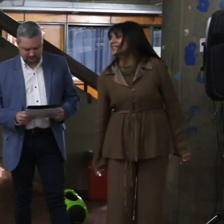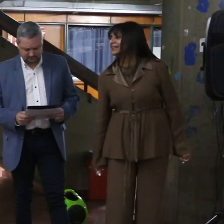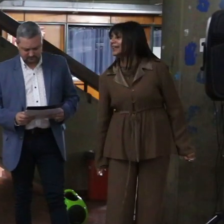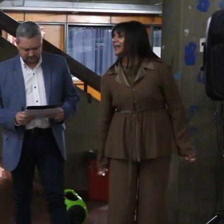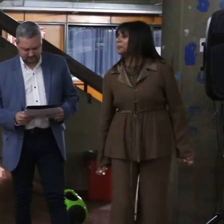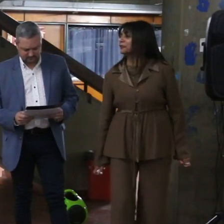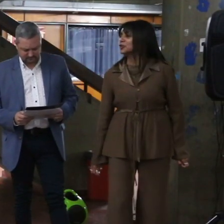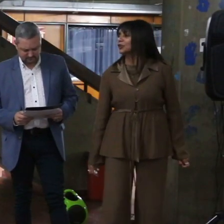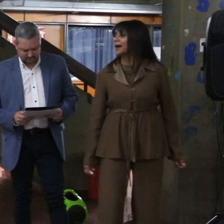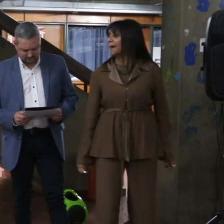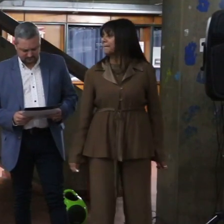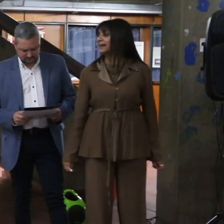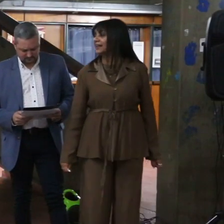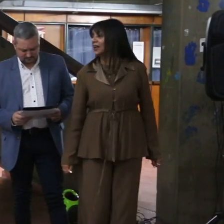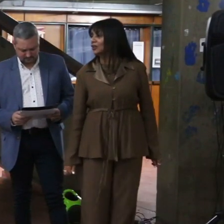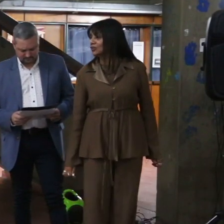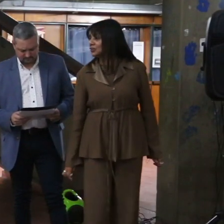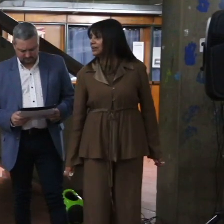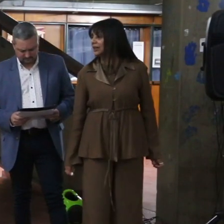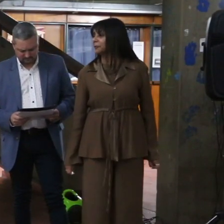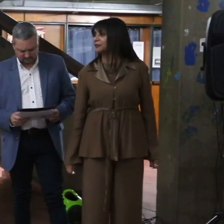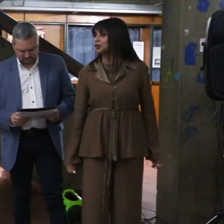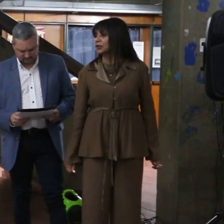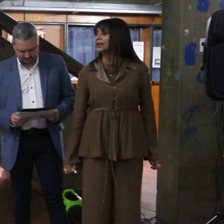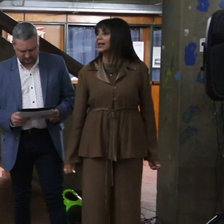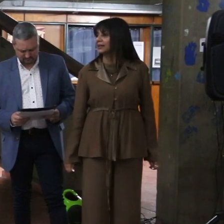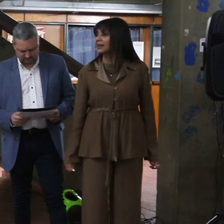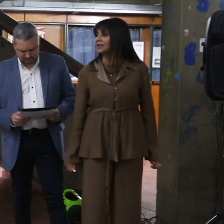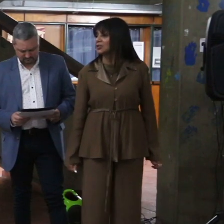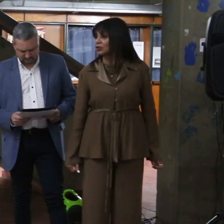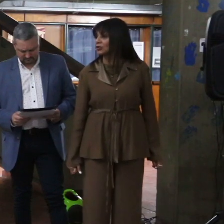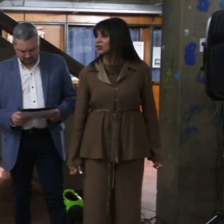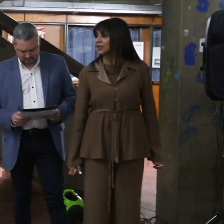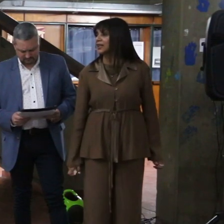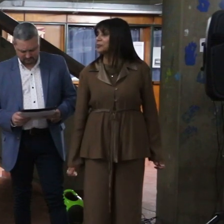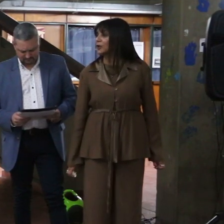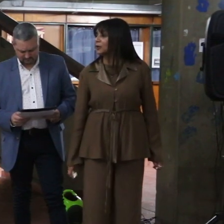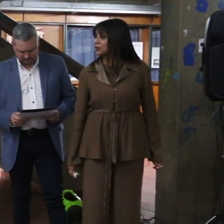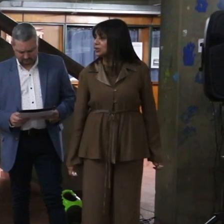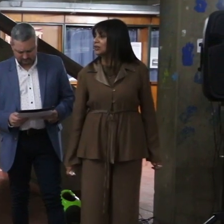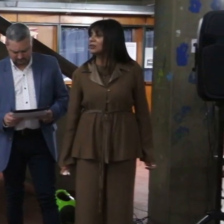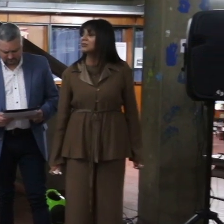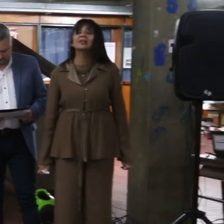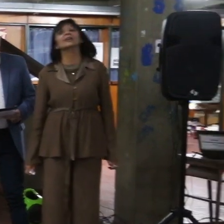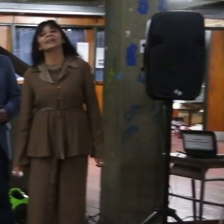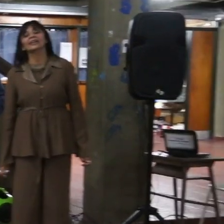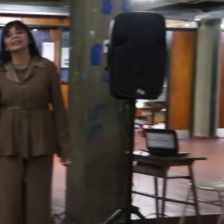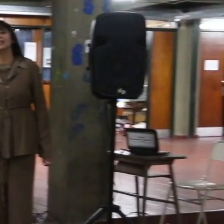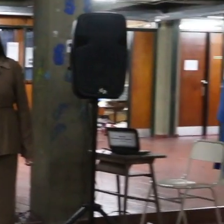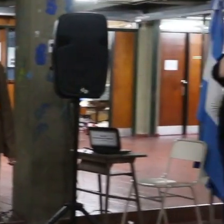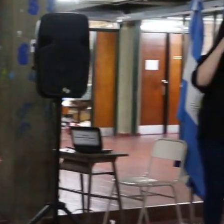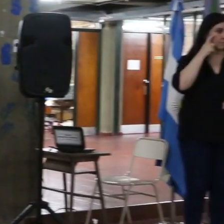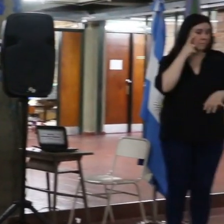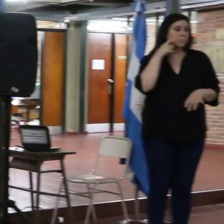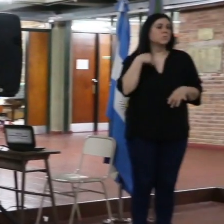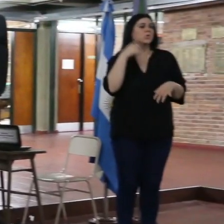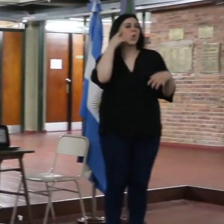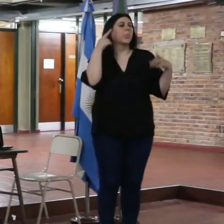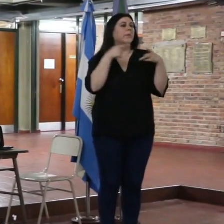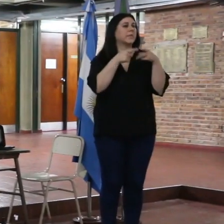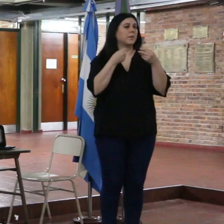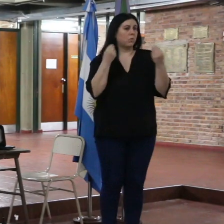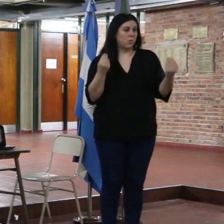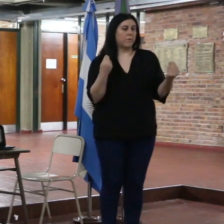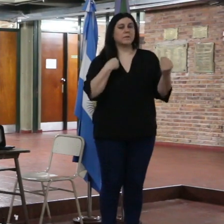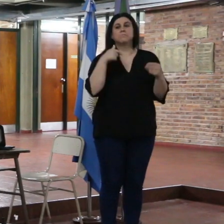Vamos a presentar a la profesora Mariela Agosti, que es profesora de la carrera de sordos e hipoacúsicos, y hoy va a hacer